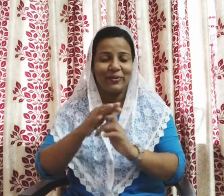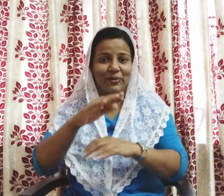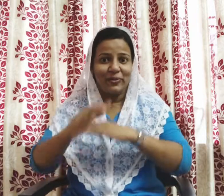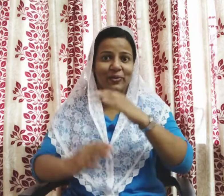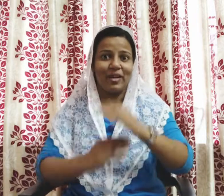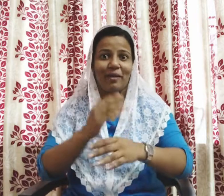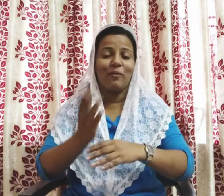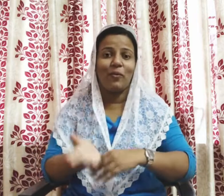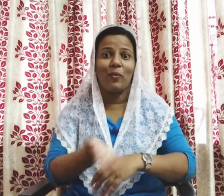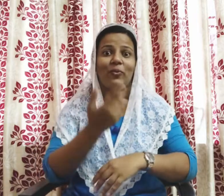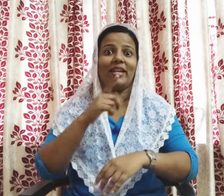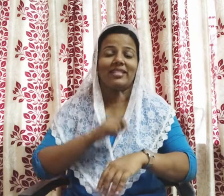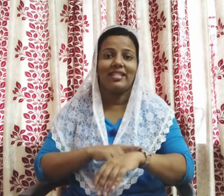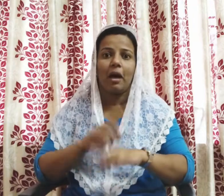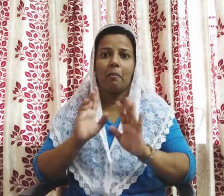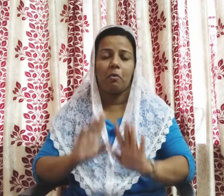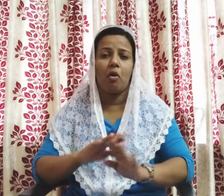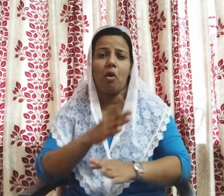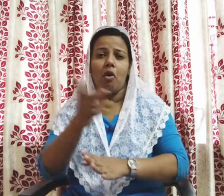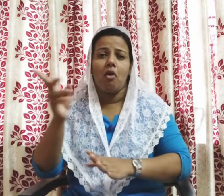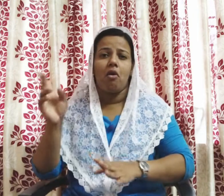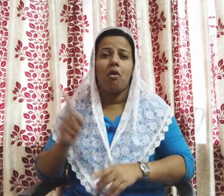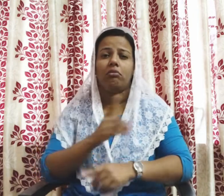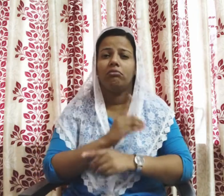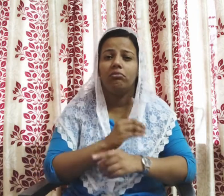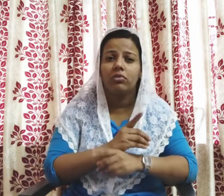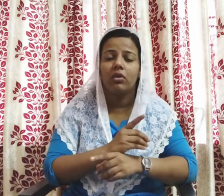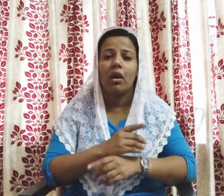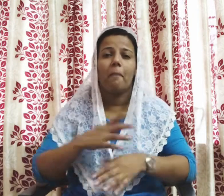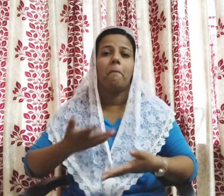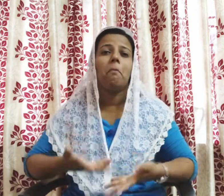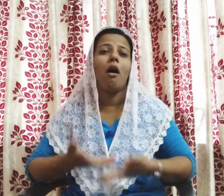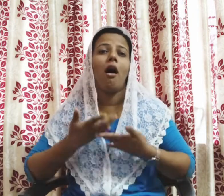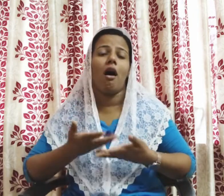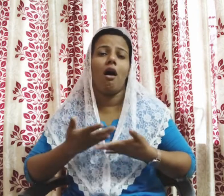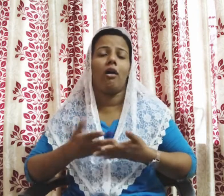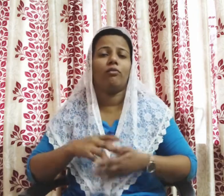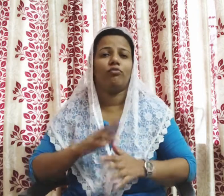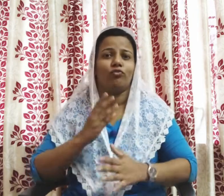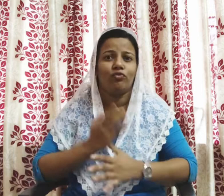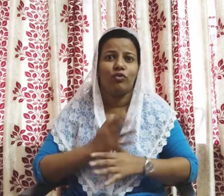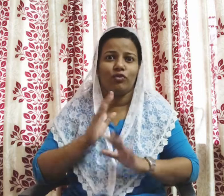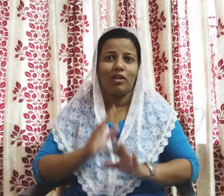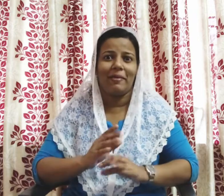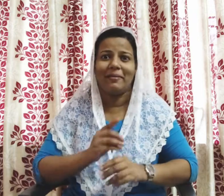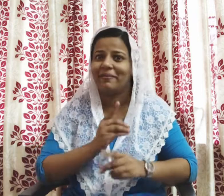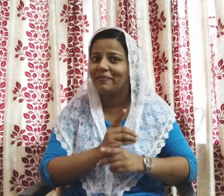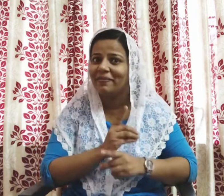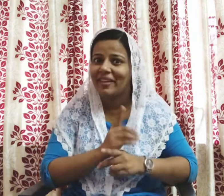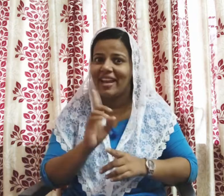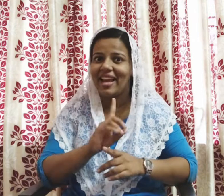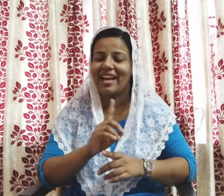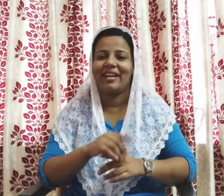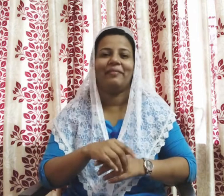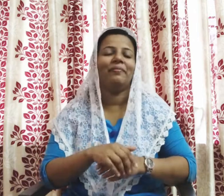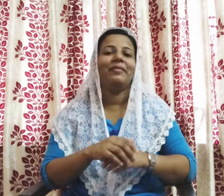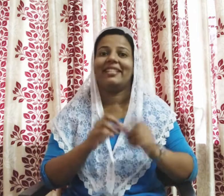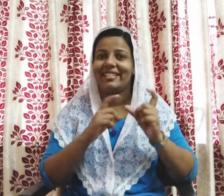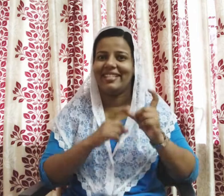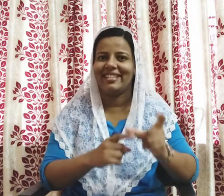യേശു പറഞ്ഞതും ഒക്കെ ഓർത്ത് ഈ ശിഷ്യന്മാർ ഭാരപ്പെട്ടിരിക്കുമ്പോൾ കർത്താവ് പറയുക, നിങ്ങൾക്കറിയാമോ ഞാൻ പോകുന്നത് നിങ്ങൾക്ക്